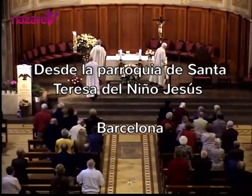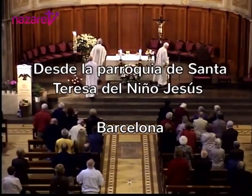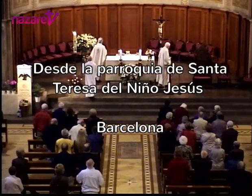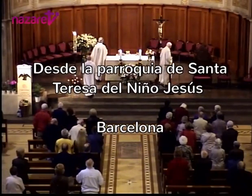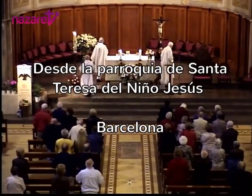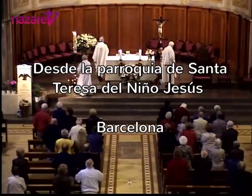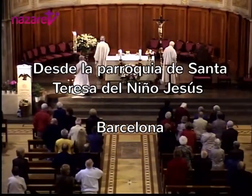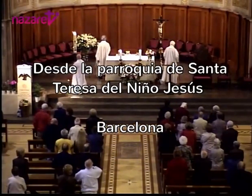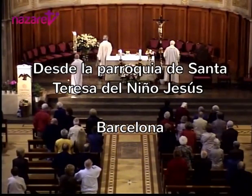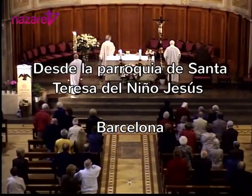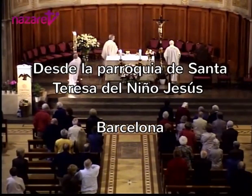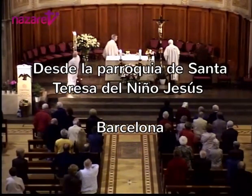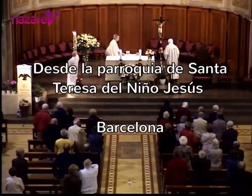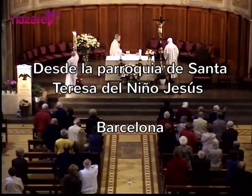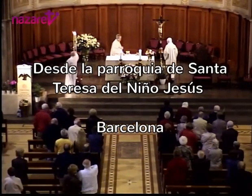Estás aquí.